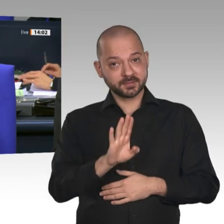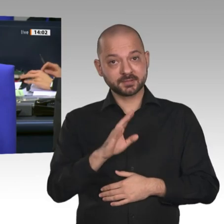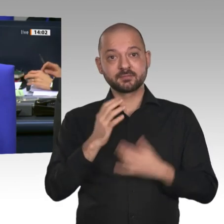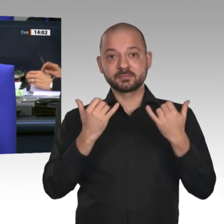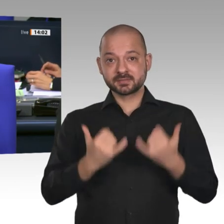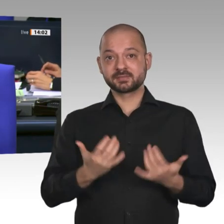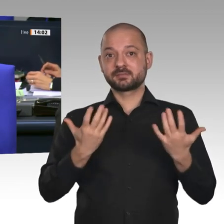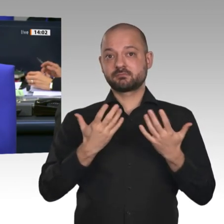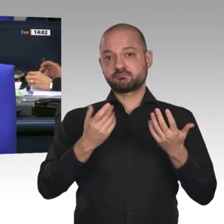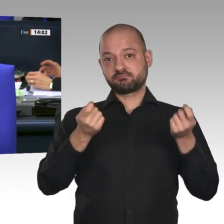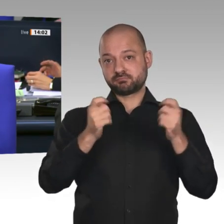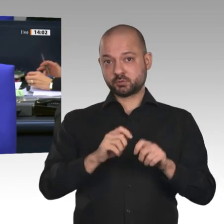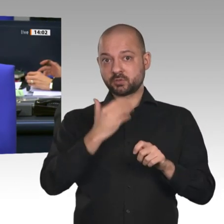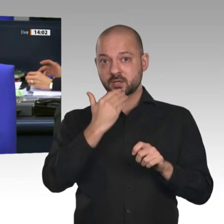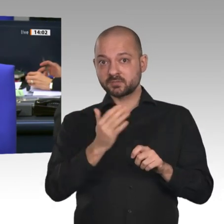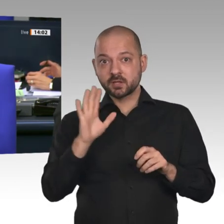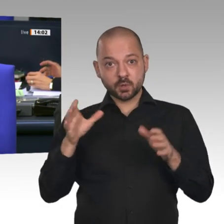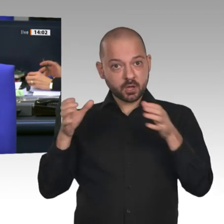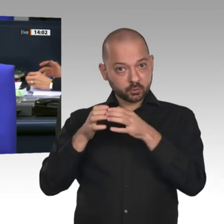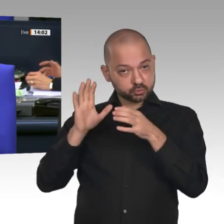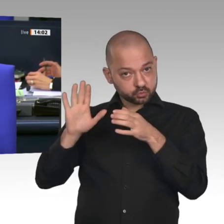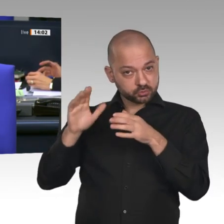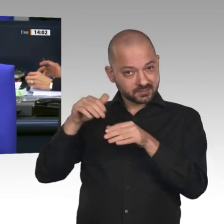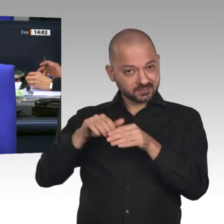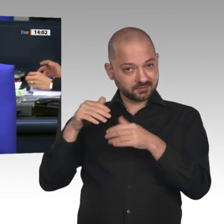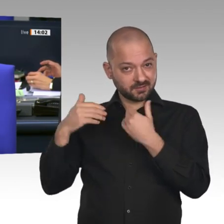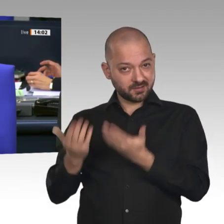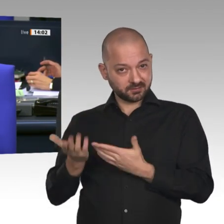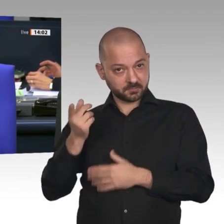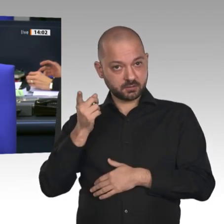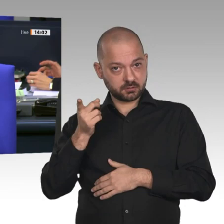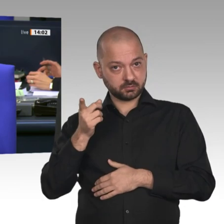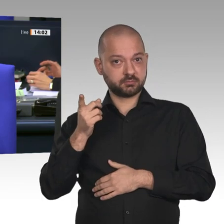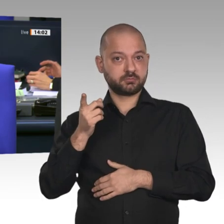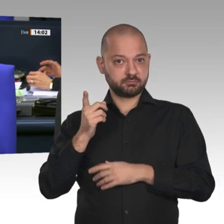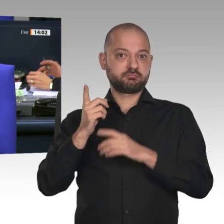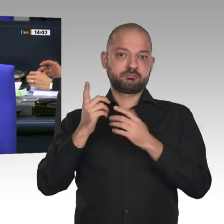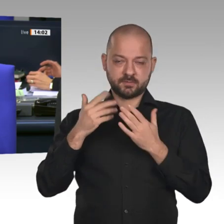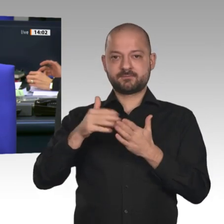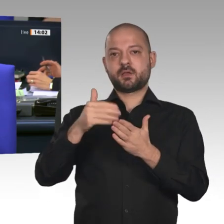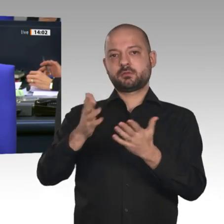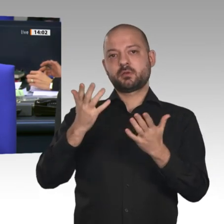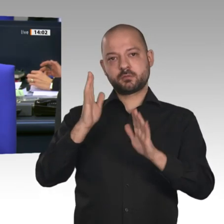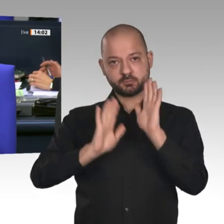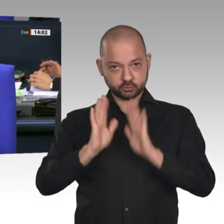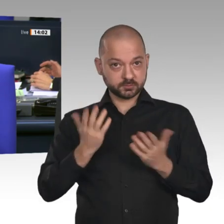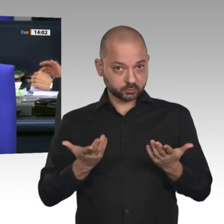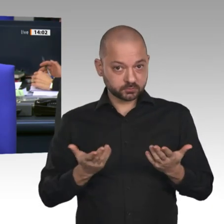Tagesordnungspunkt 11b. Wir setzen die Abstimmung zu der Beschlussempfehlung des Ausschusses für Inneres und Heimat auf